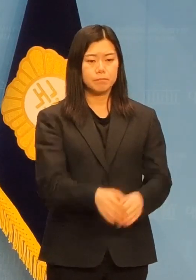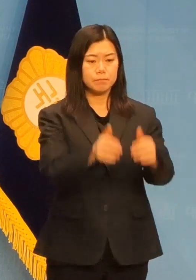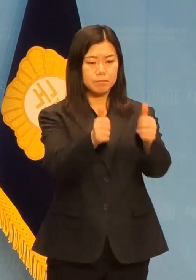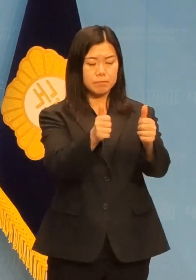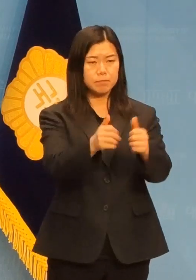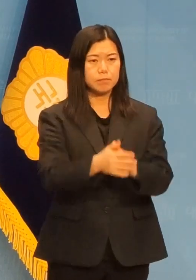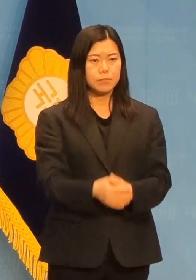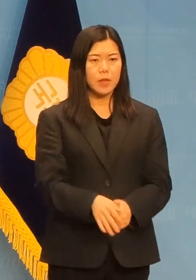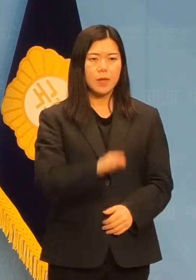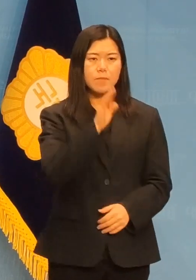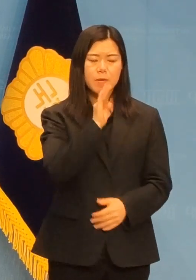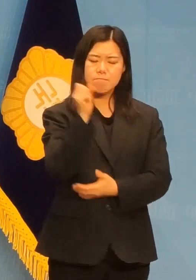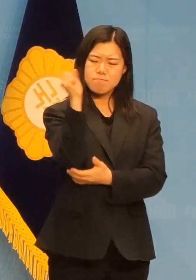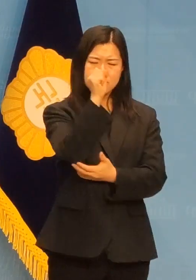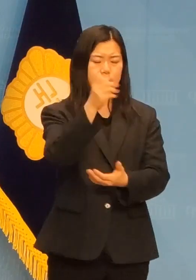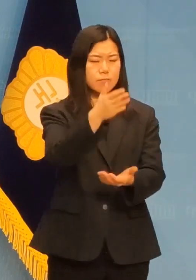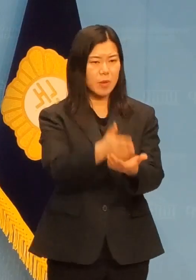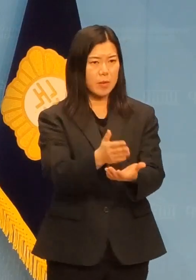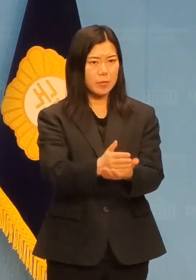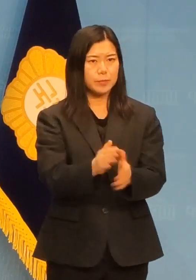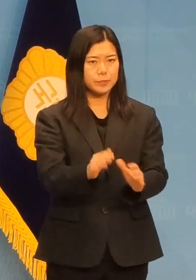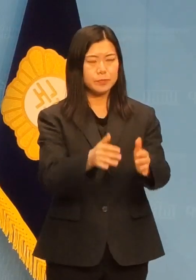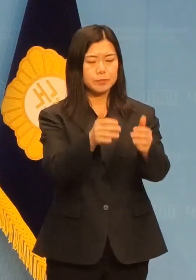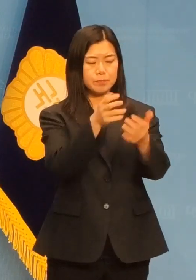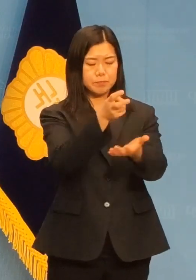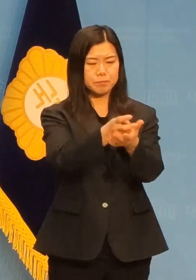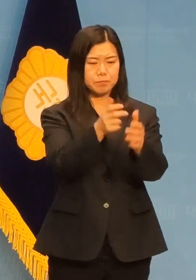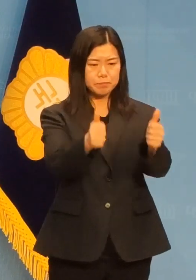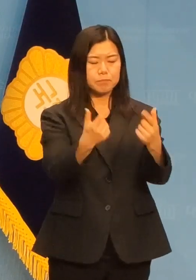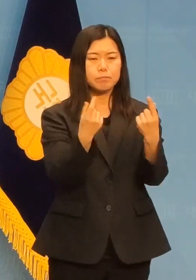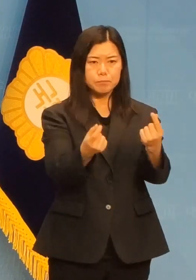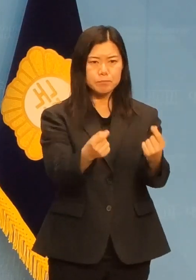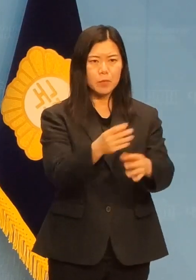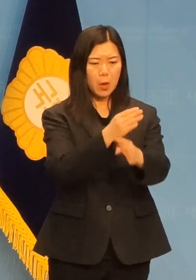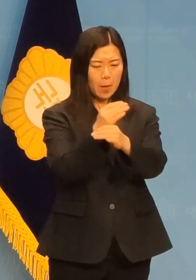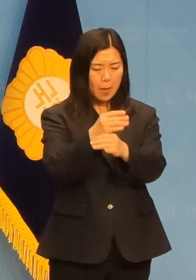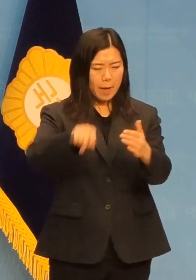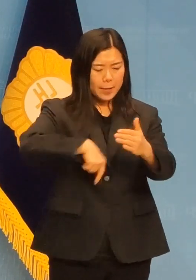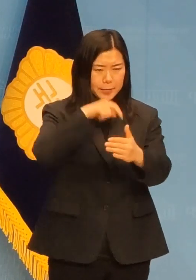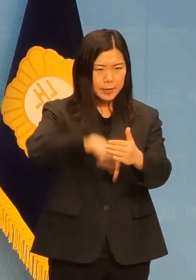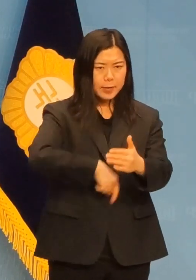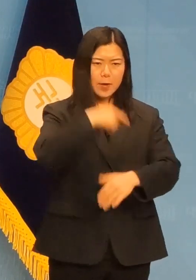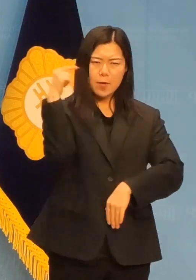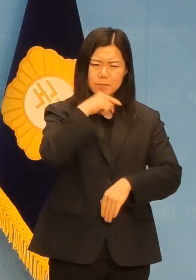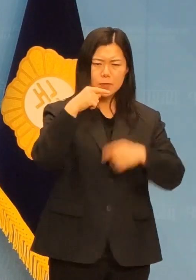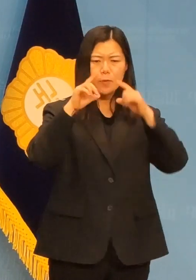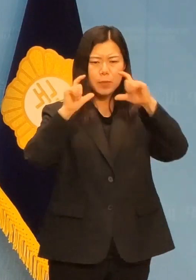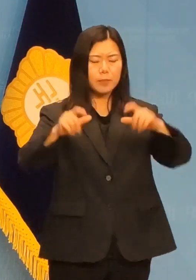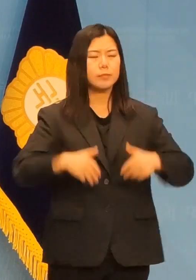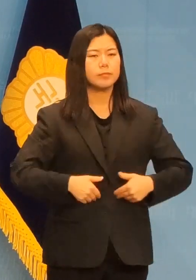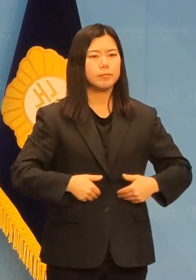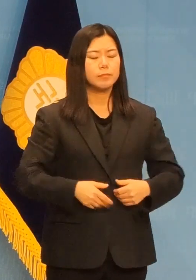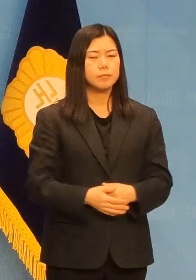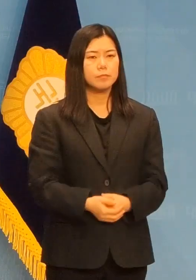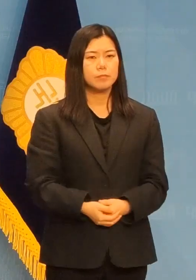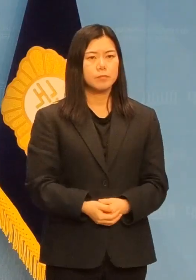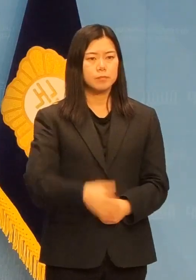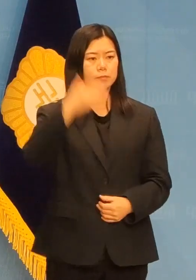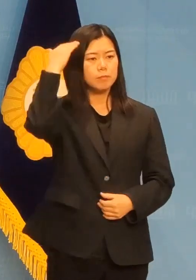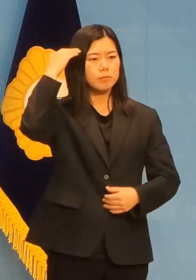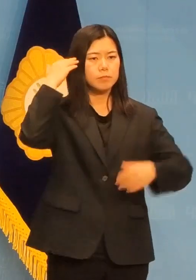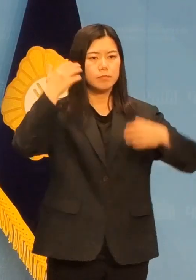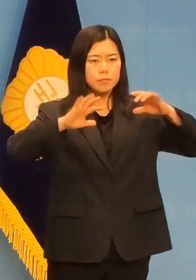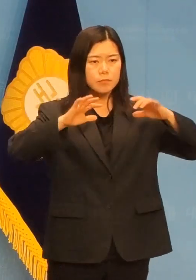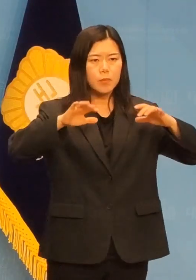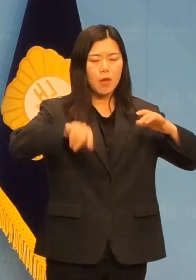사법부는 한치의 흔들림도 없이 법에 명시된 기한 내에 엄정한 판단을 내리십시오. 대한민국